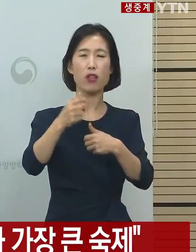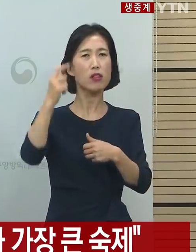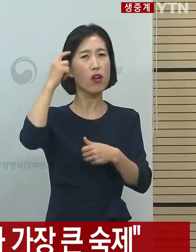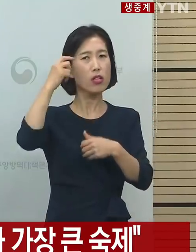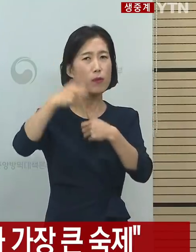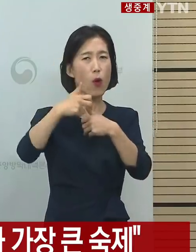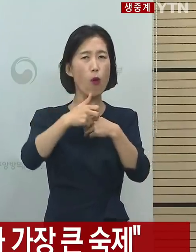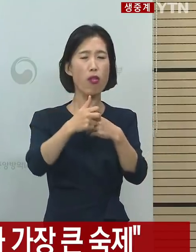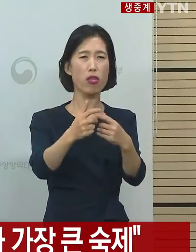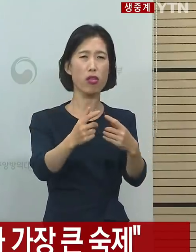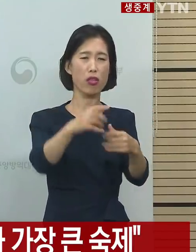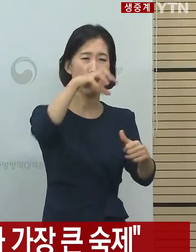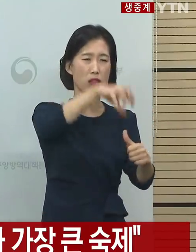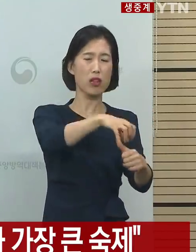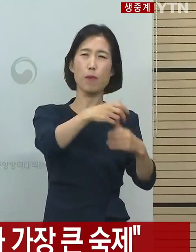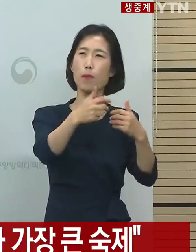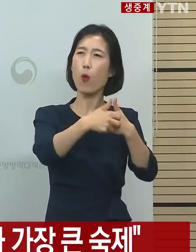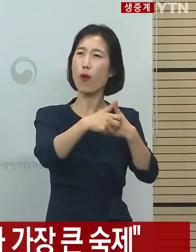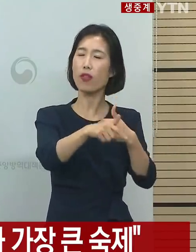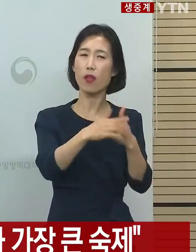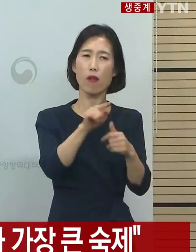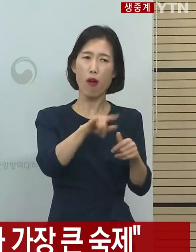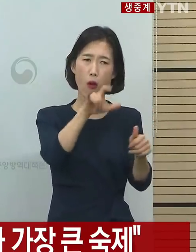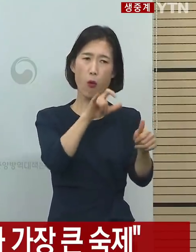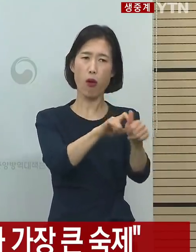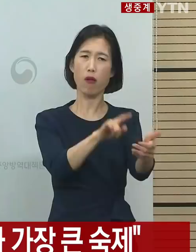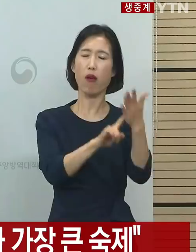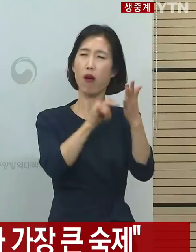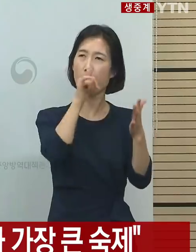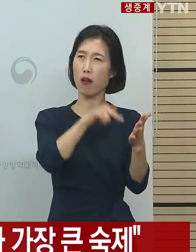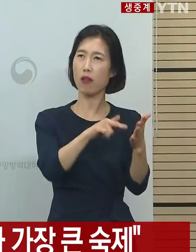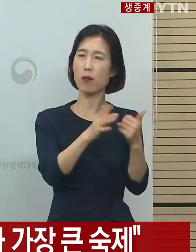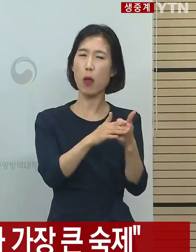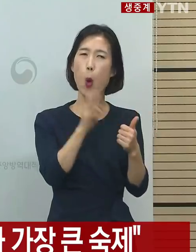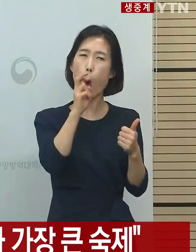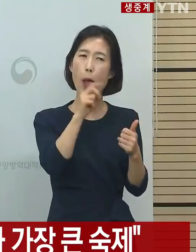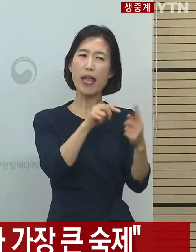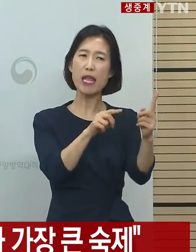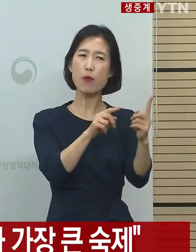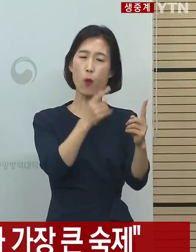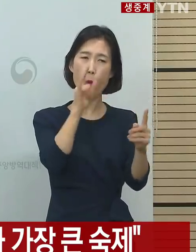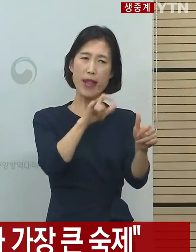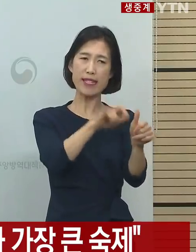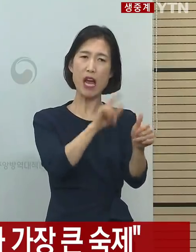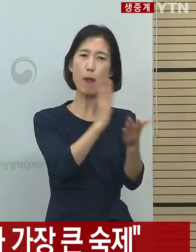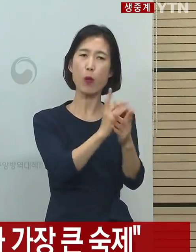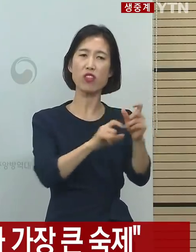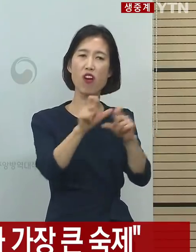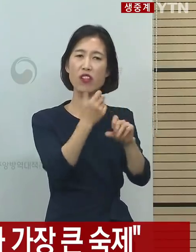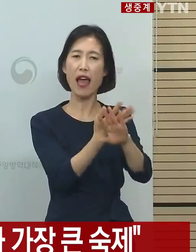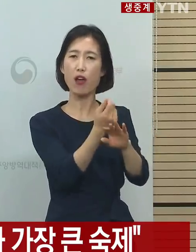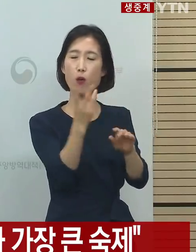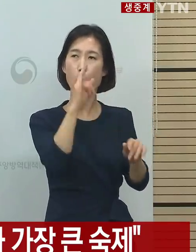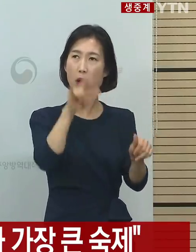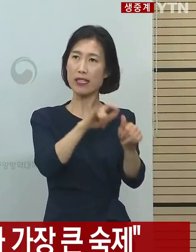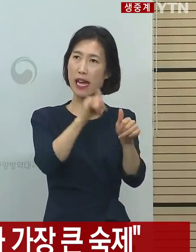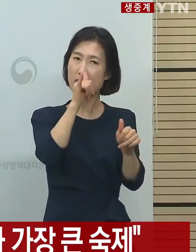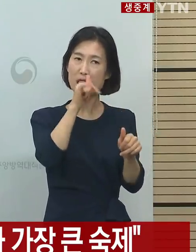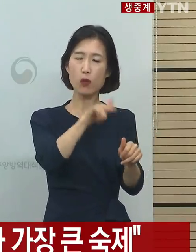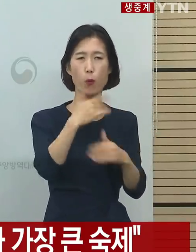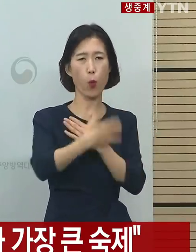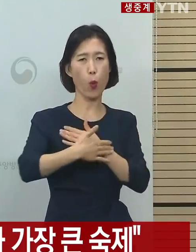정신병동에서 폐쇄병동인데 확진자가 나온 것 관련해서 이곳 환자 중에 추가 확진자가 있는지 뭐 환자들의 상태도 좀 궁금합니다.